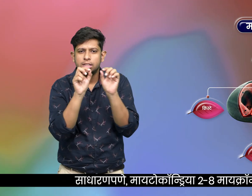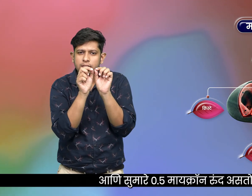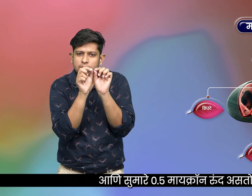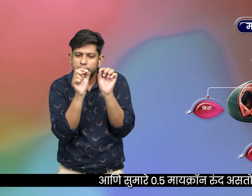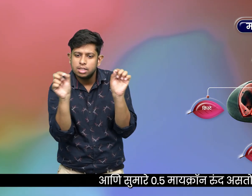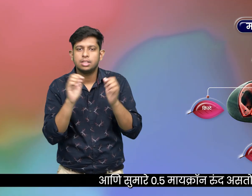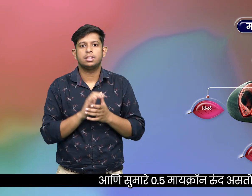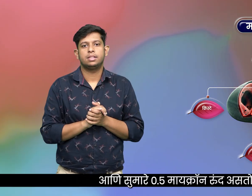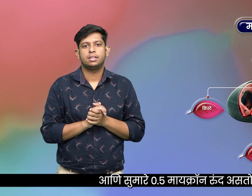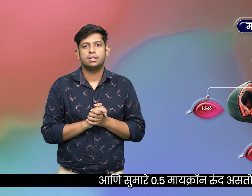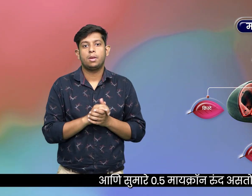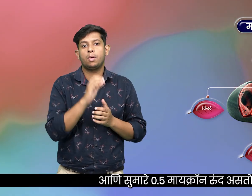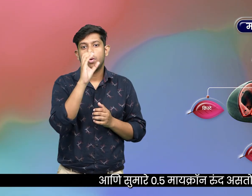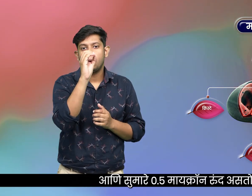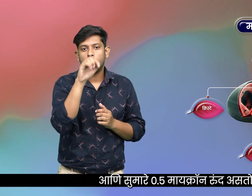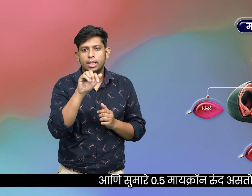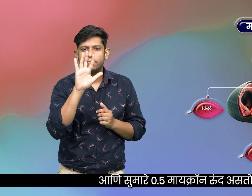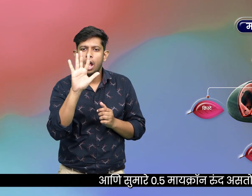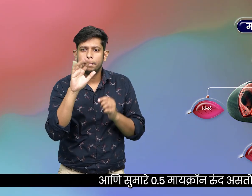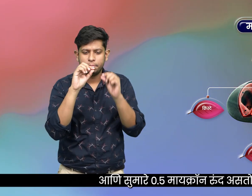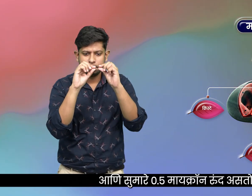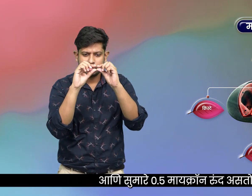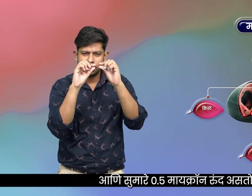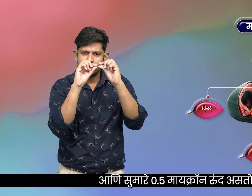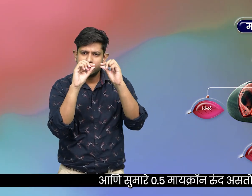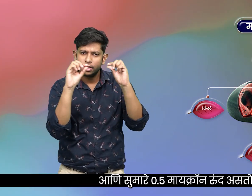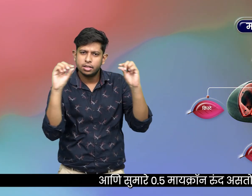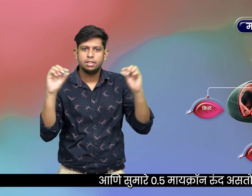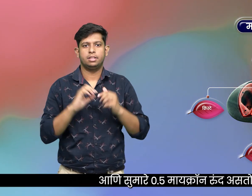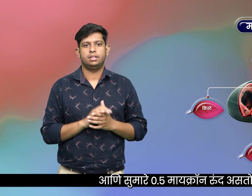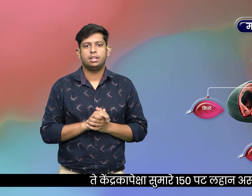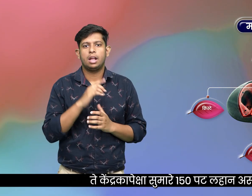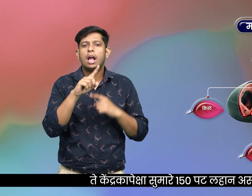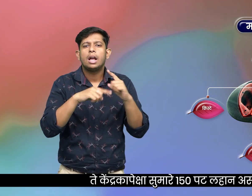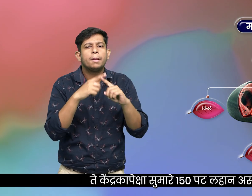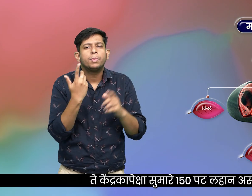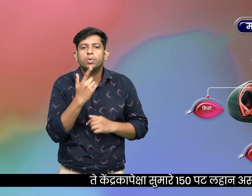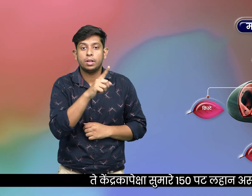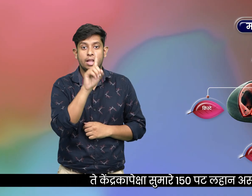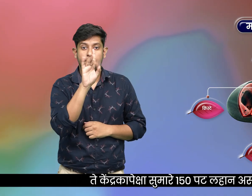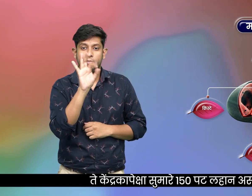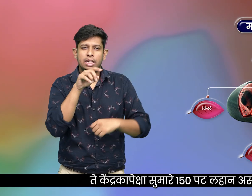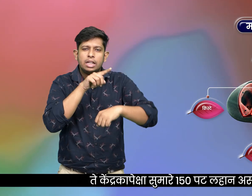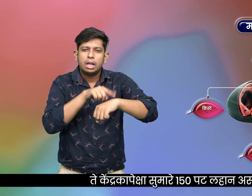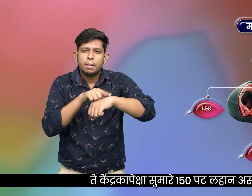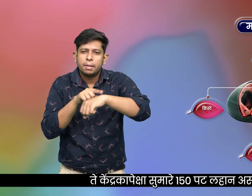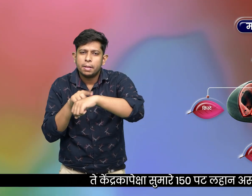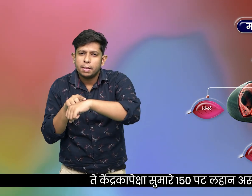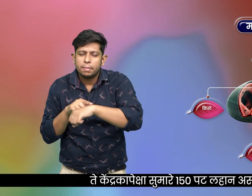आणि सुमारे 0.5 मायक्रॉन रुंद असतो. ते केंद्रकापेक्षा सुमारे 150